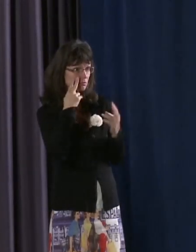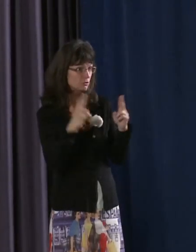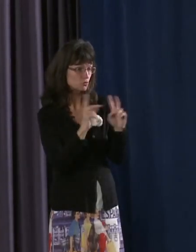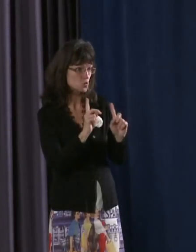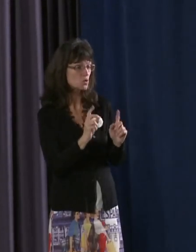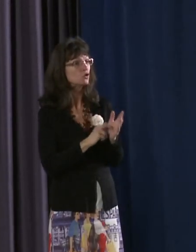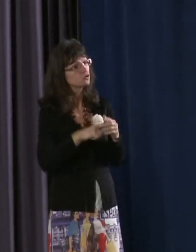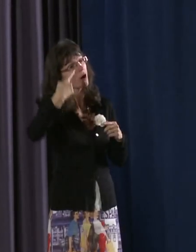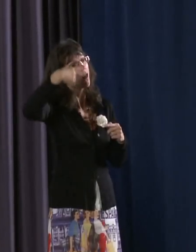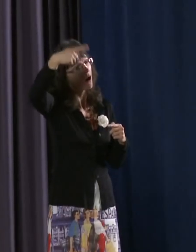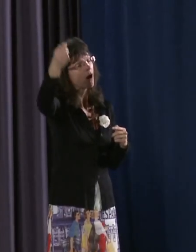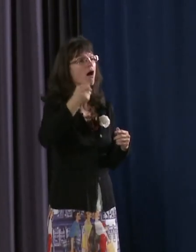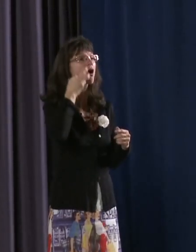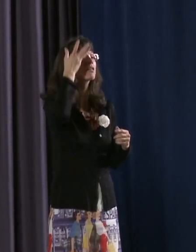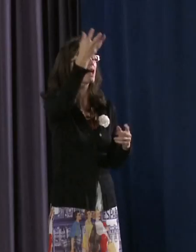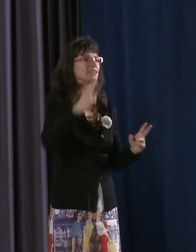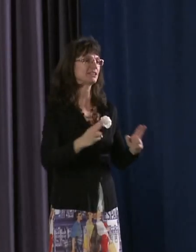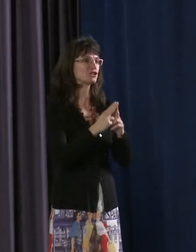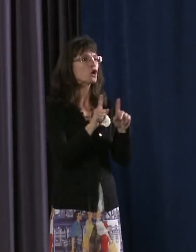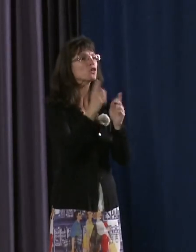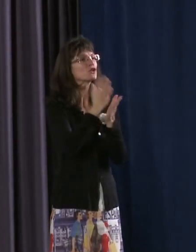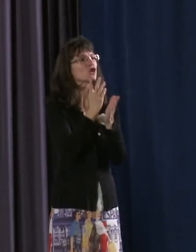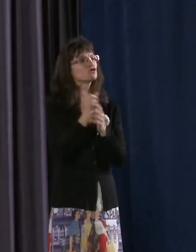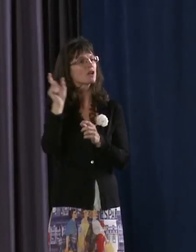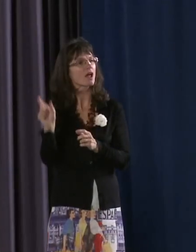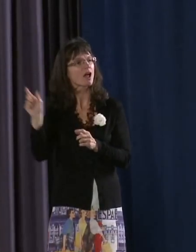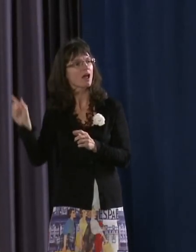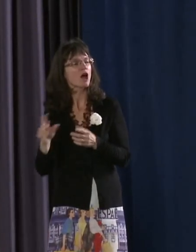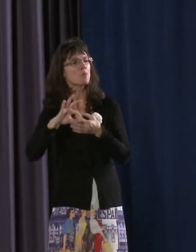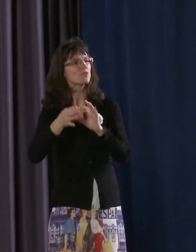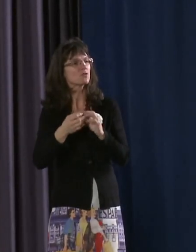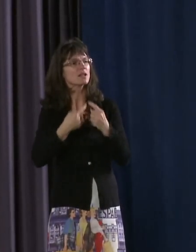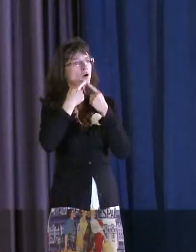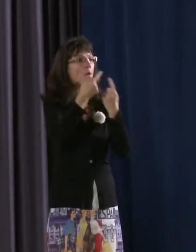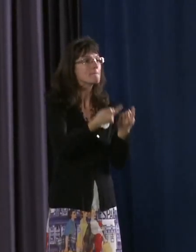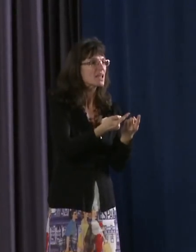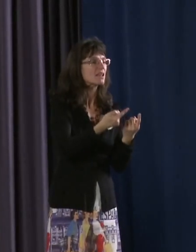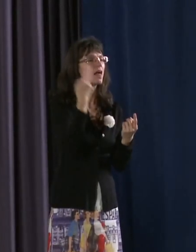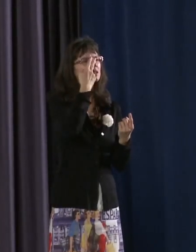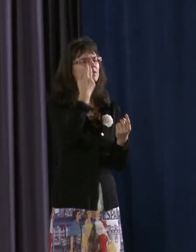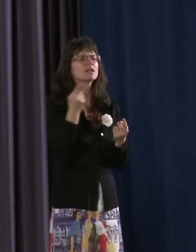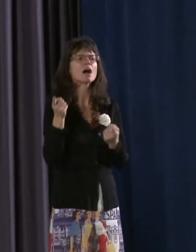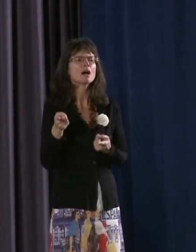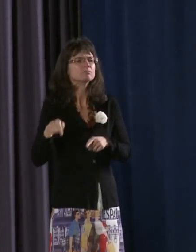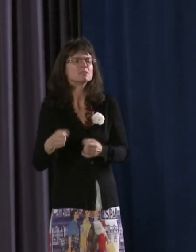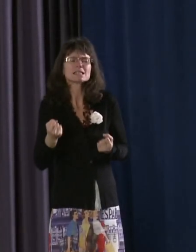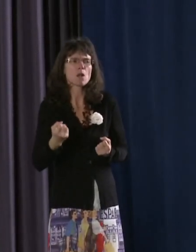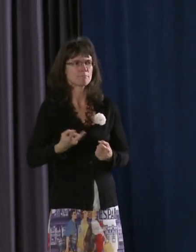mestu. Kot sta že opazovalca omenila, smo recimo seveda zelo, zelo ponosni na našo zadnjo eno